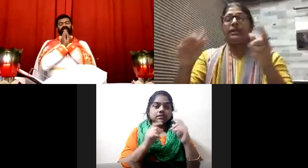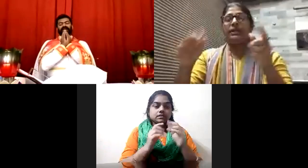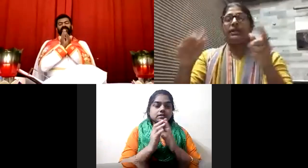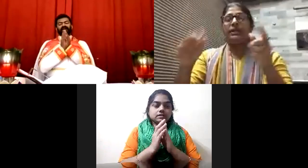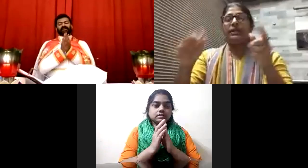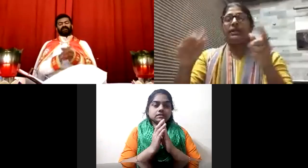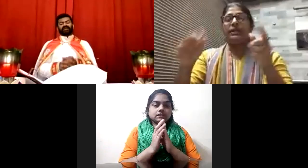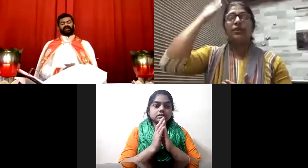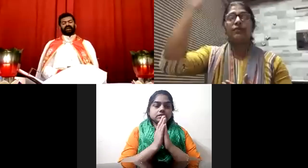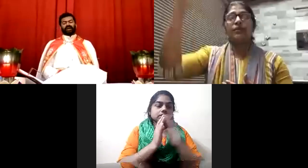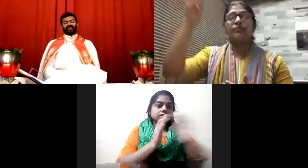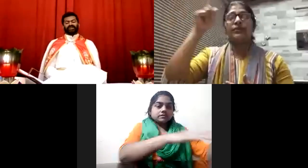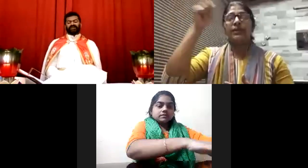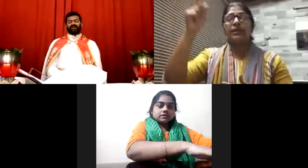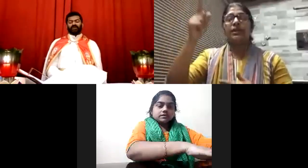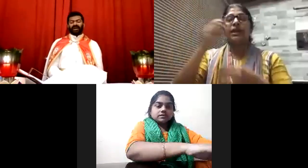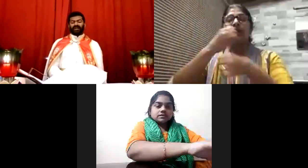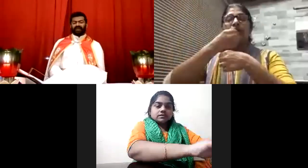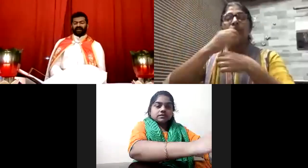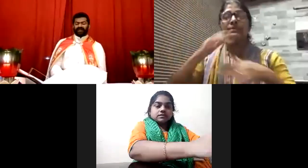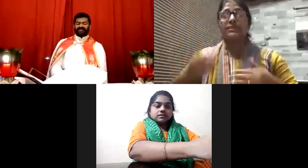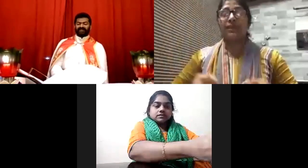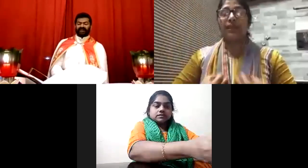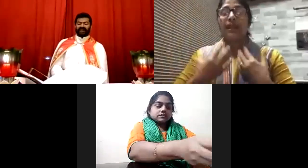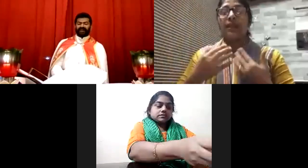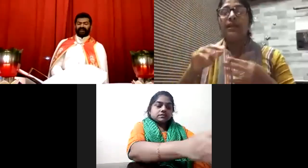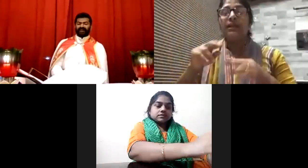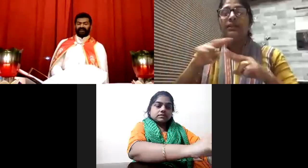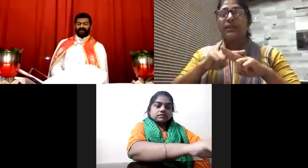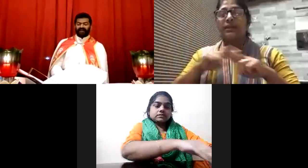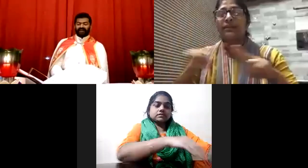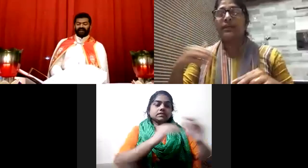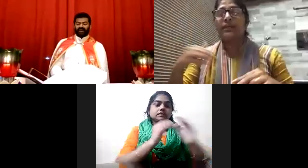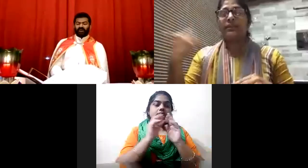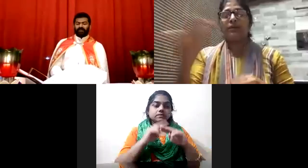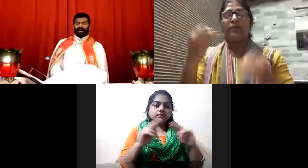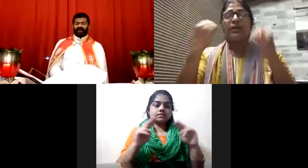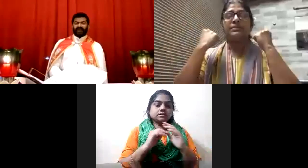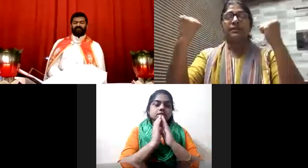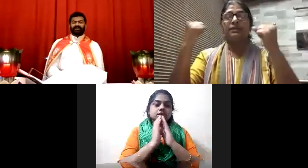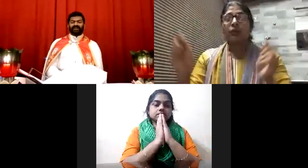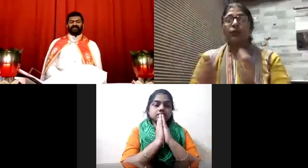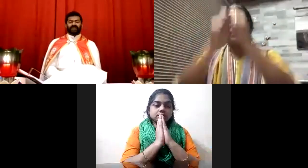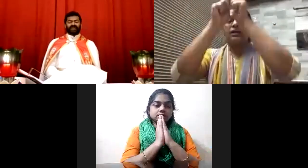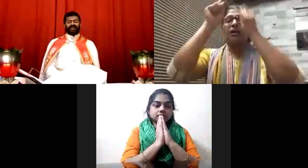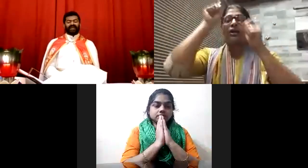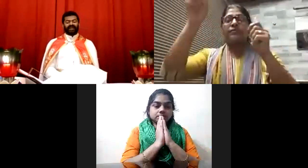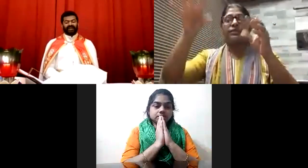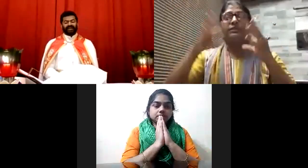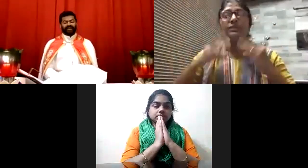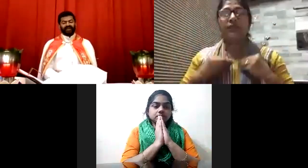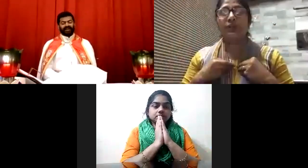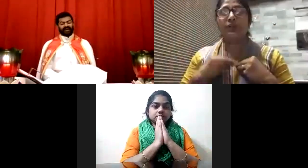സ്ഥലത്തിന്റെ നാഥനാദേവന്റെ അഭീഷ്ടം നിറവേറ്റുവാൻ അങ്ങേ ശക്തനാകട്ടെ. ഈ കുർബാന അവിടുന്ന്